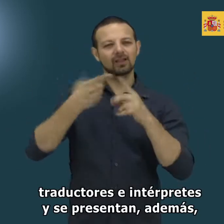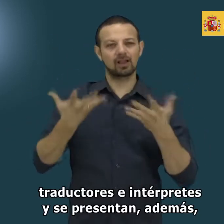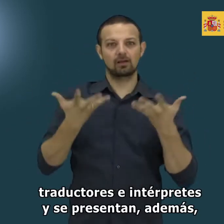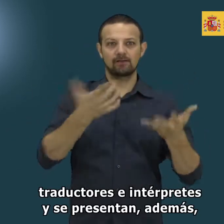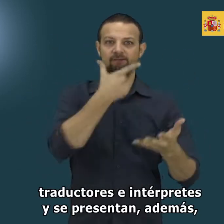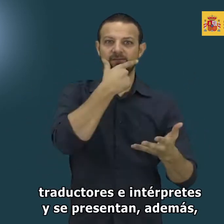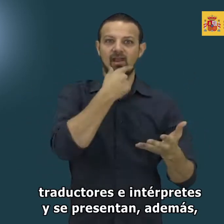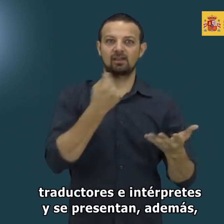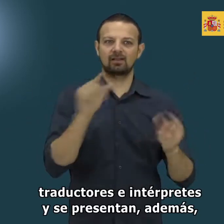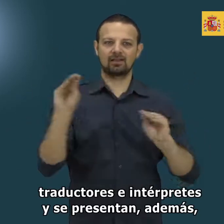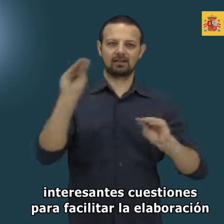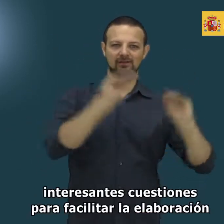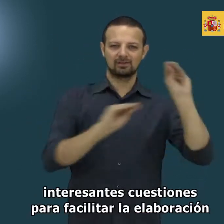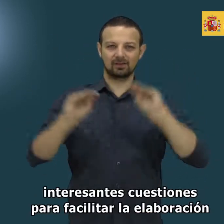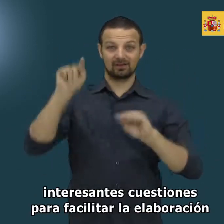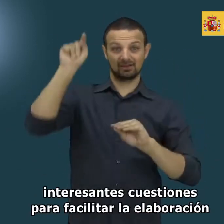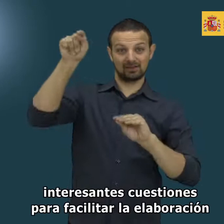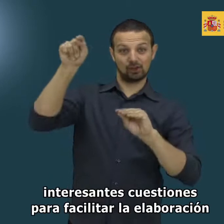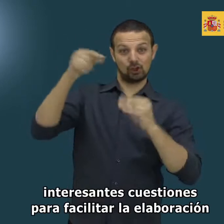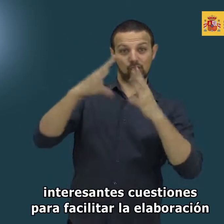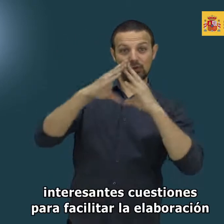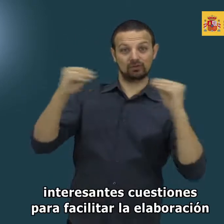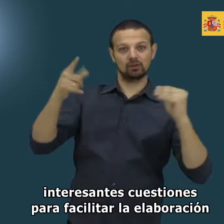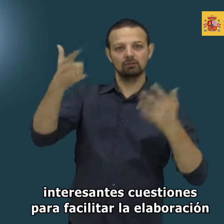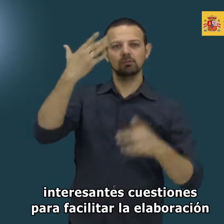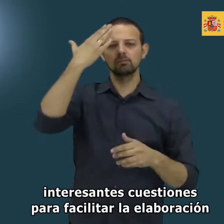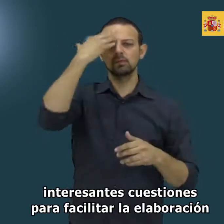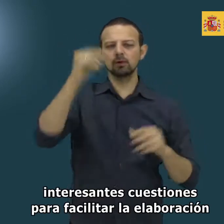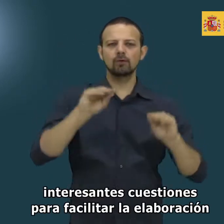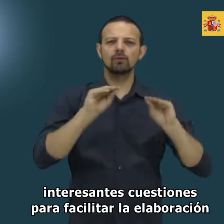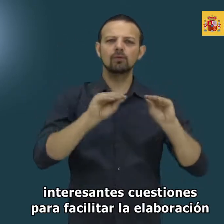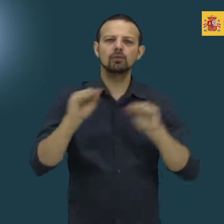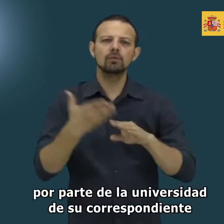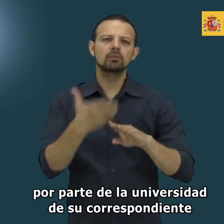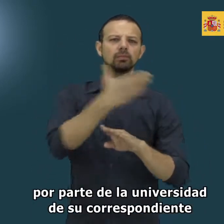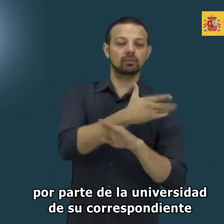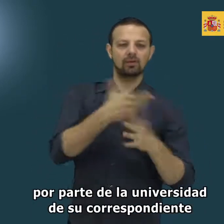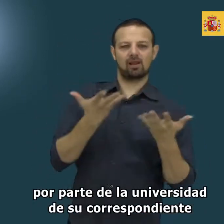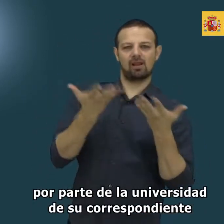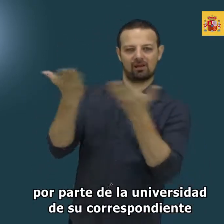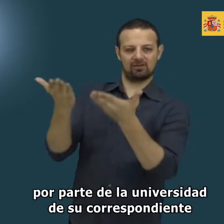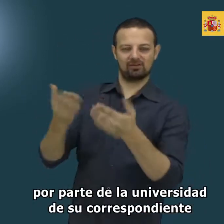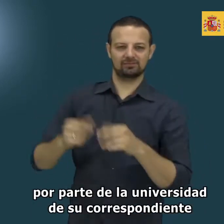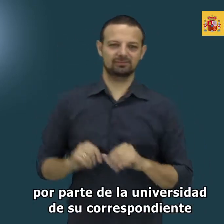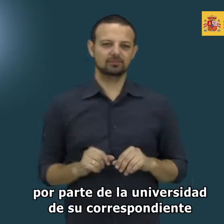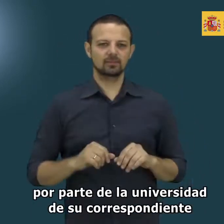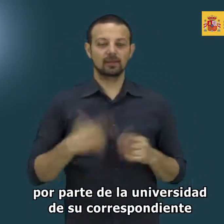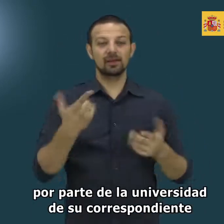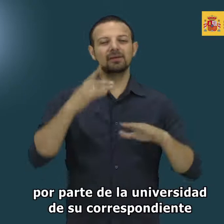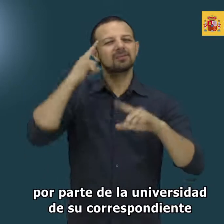se presentan, además, interesantes cuestiones para facilitar la elaboración por parte de la universidad de su correspondiente